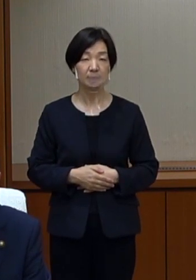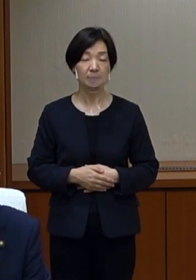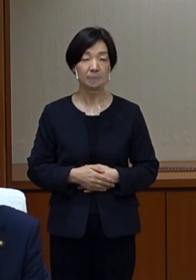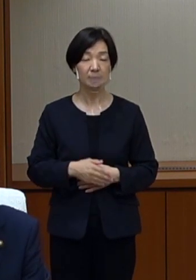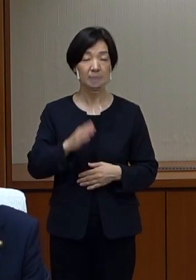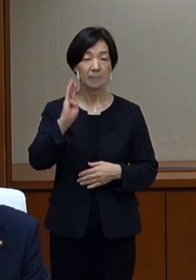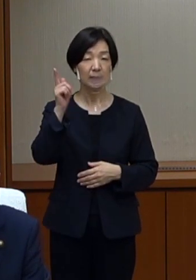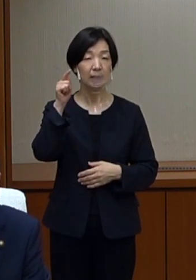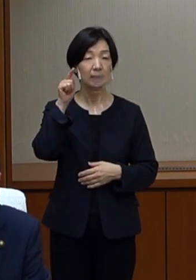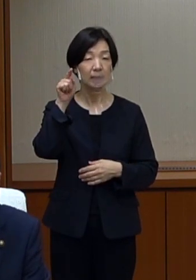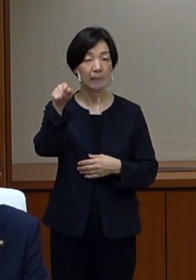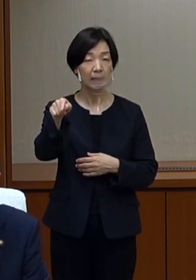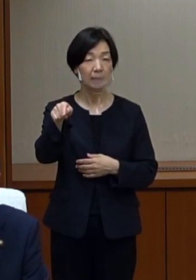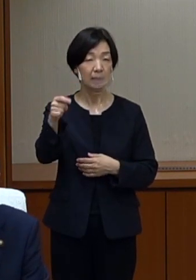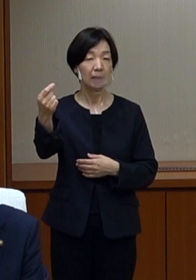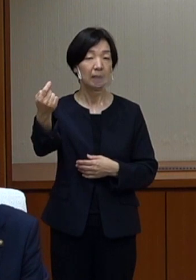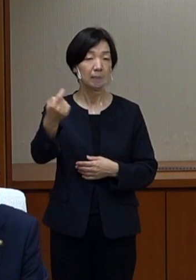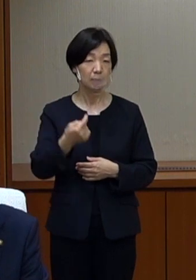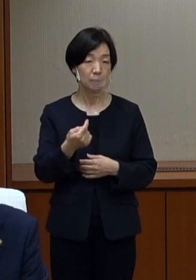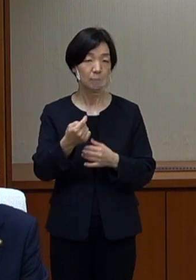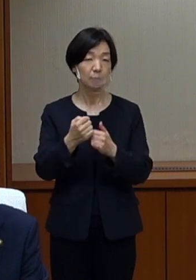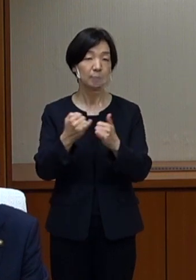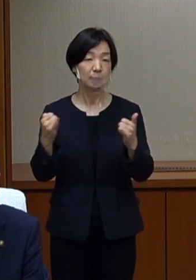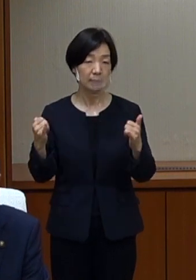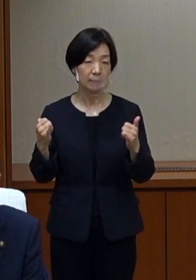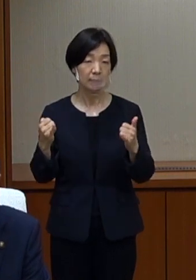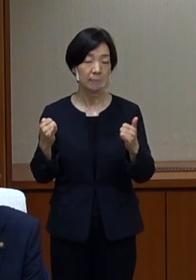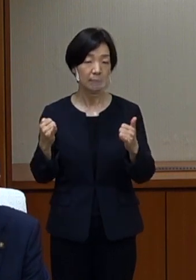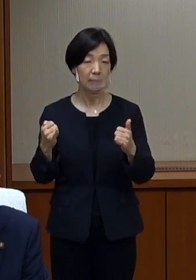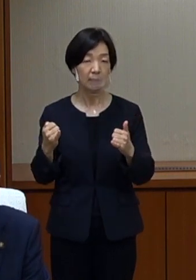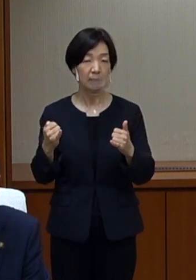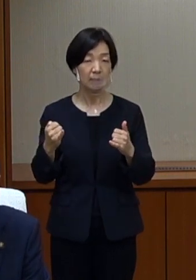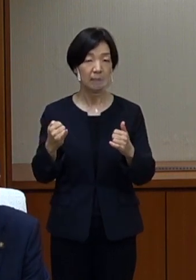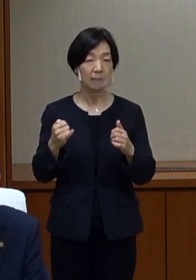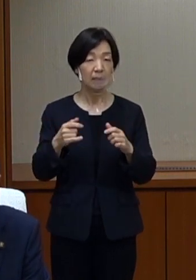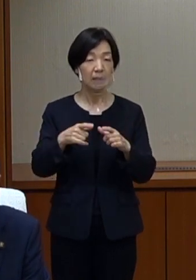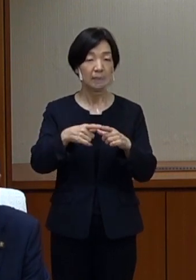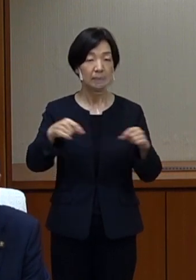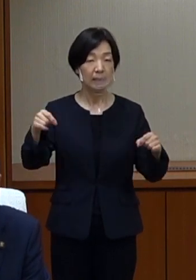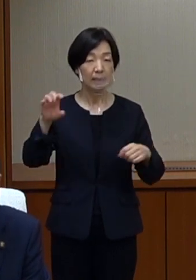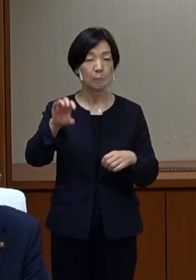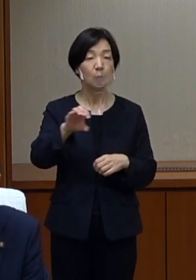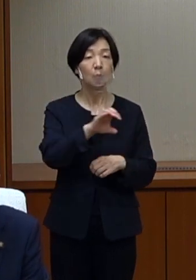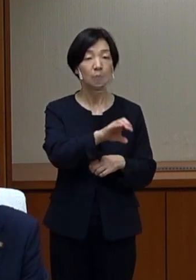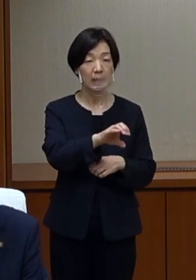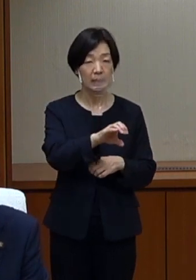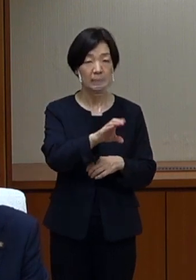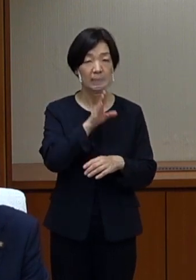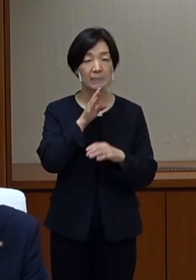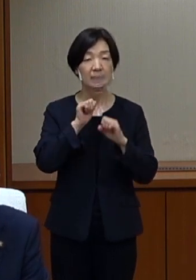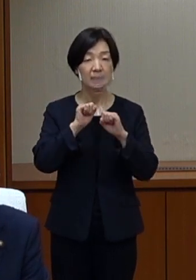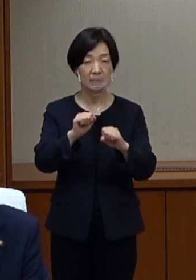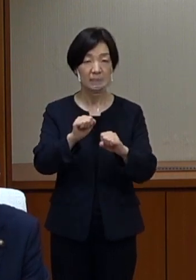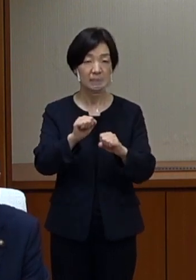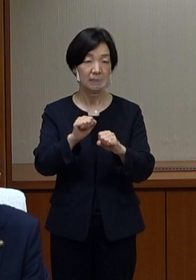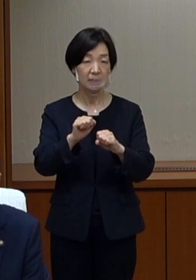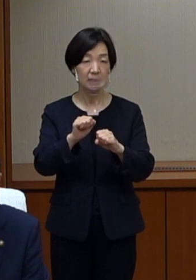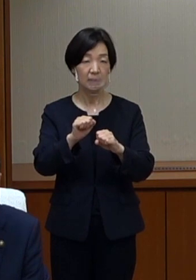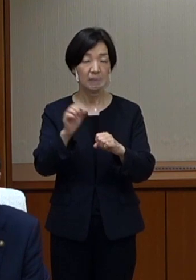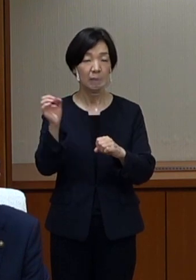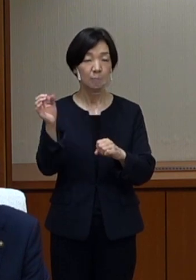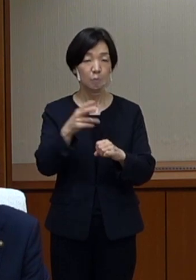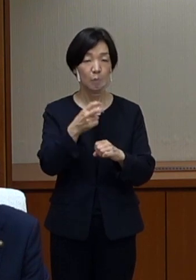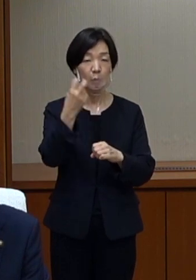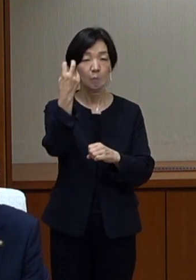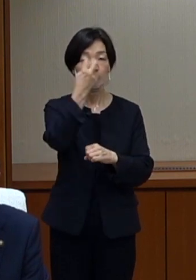県外から来られる方々は、各都道府県等で実施されている無料